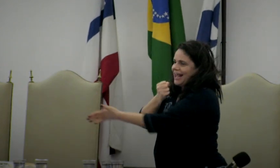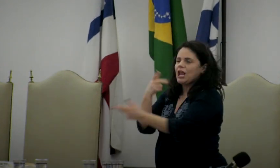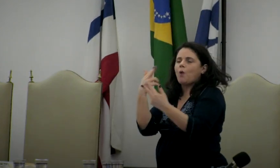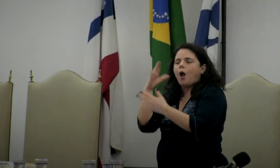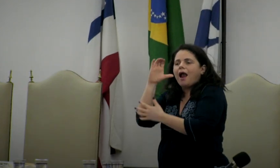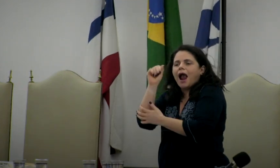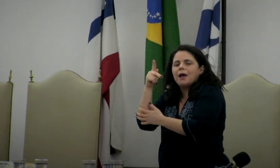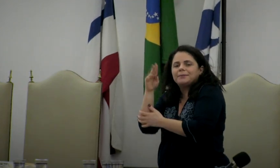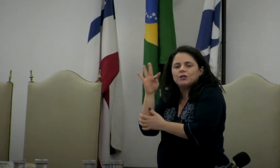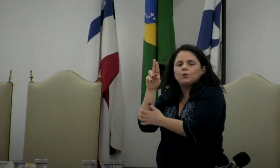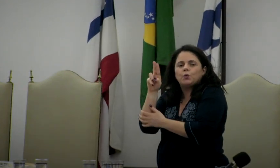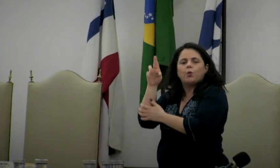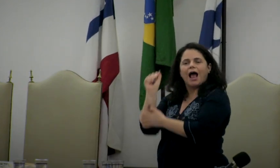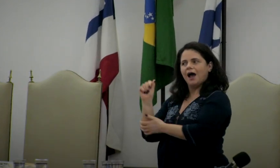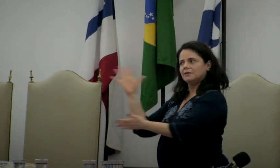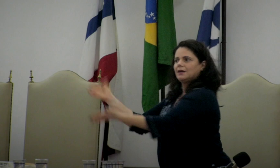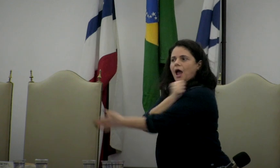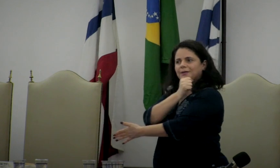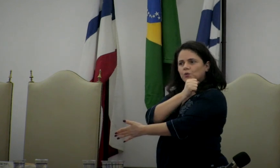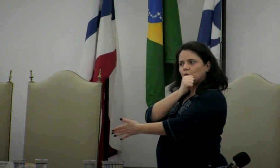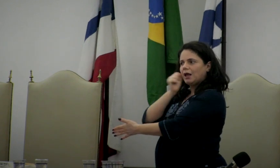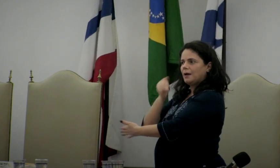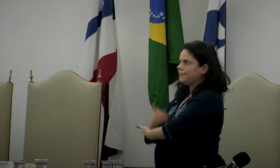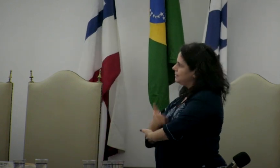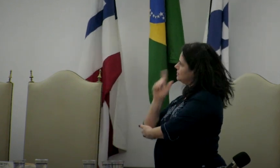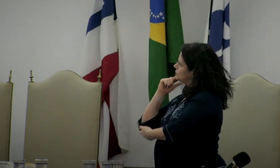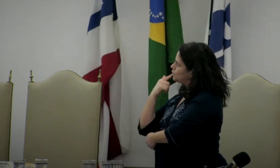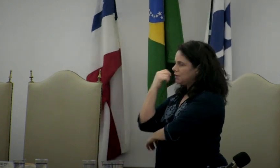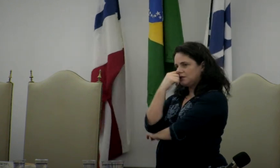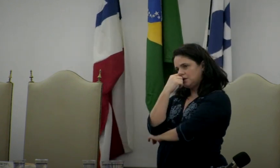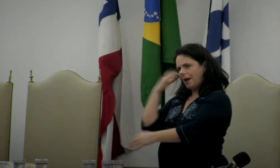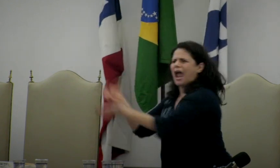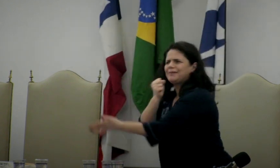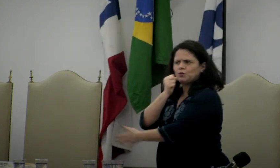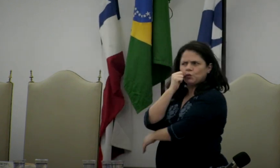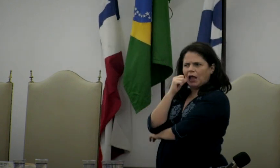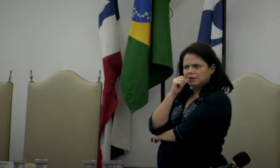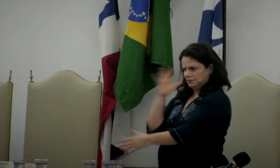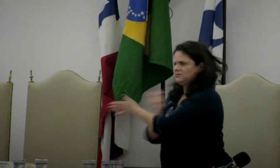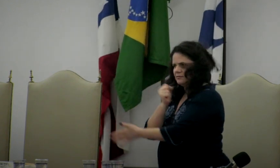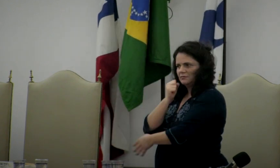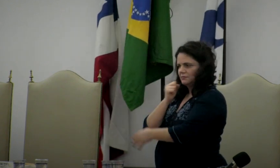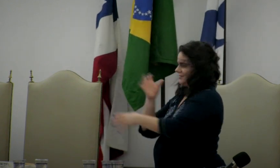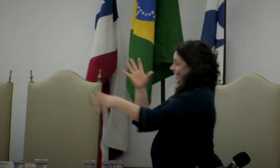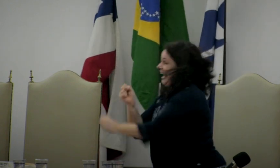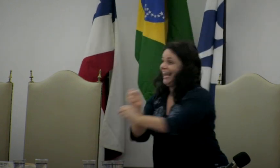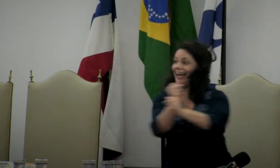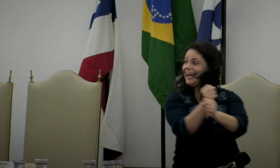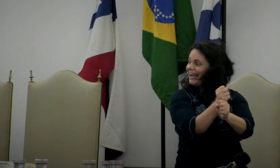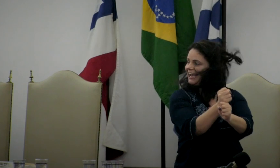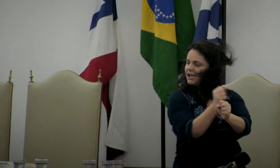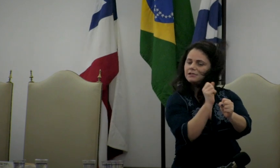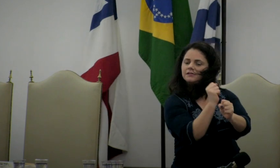Parece que a gente quer roubar os surdos, capturar essas crianças surdas, esses bebês surdos. É uma